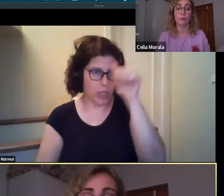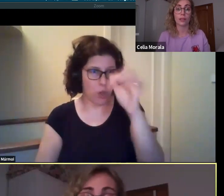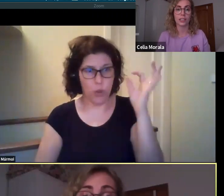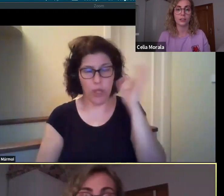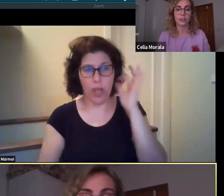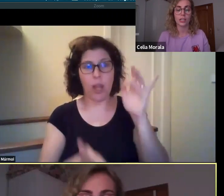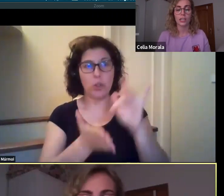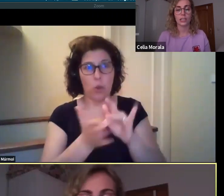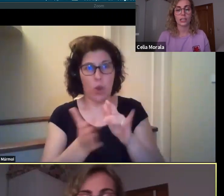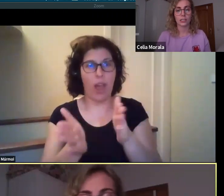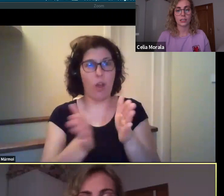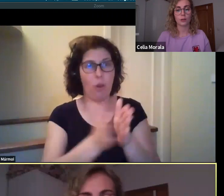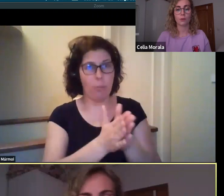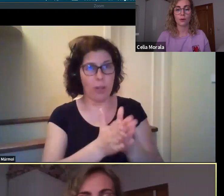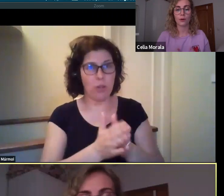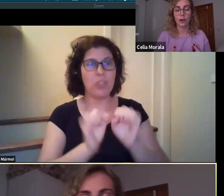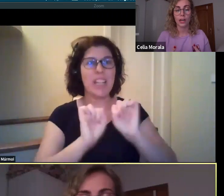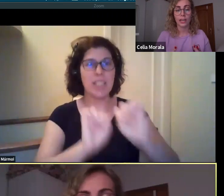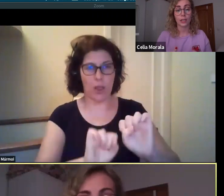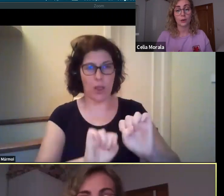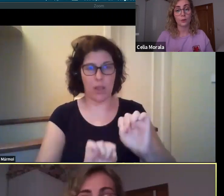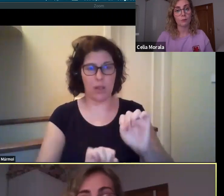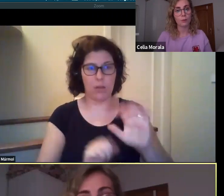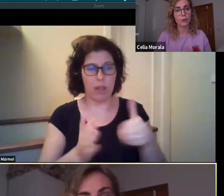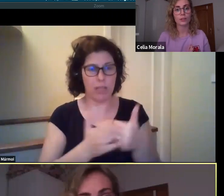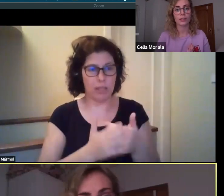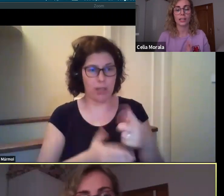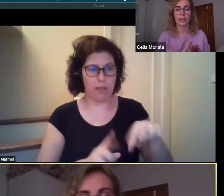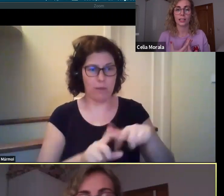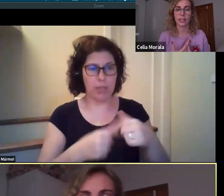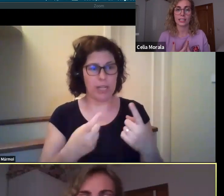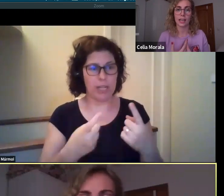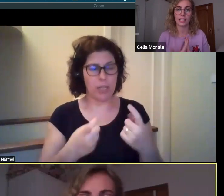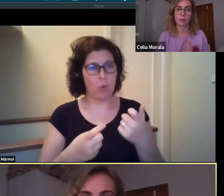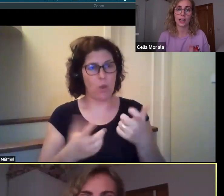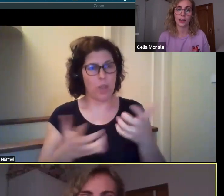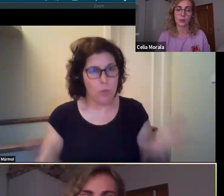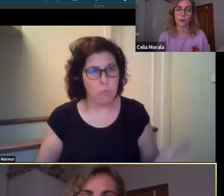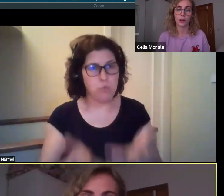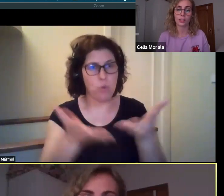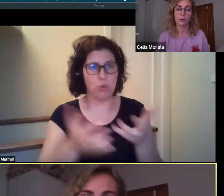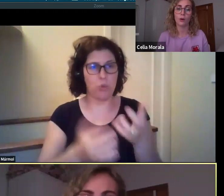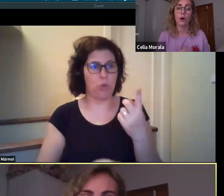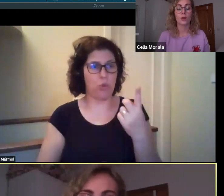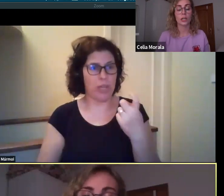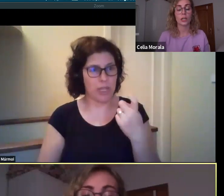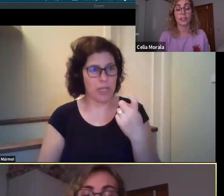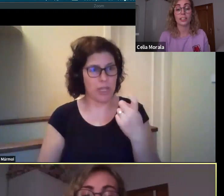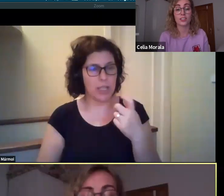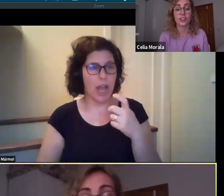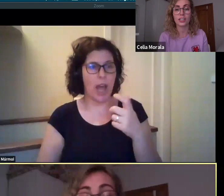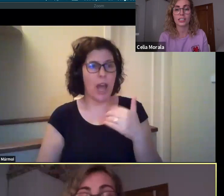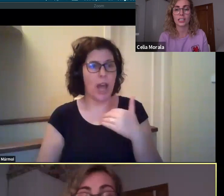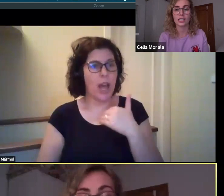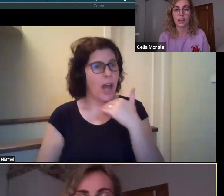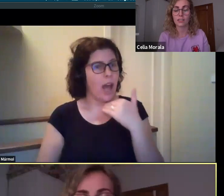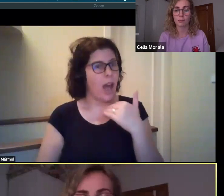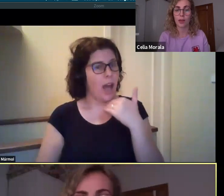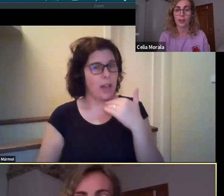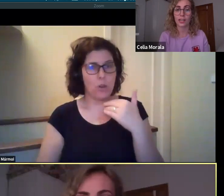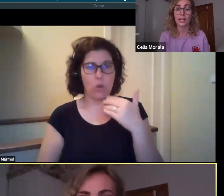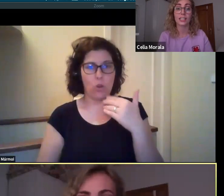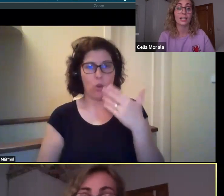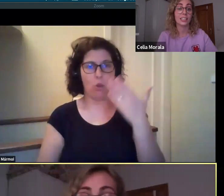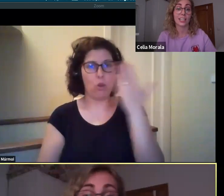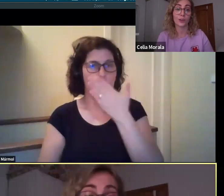sus compañeros y necesitan un poco un impulso y alguien quien les haga llevar al centro educativo unas pequeñas nociones de que son las